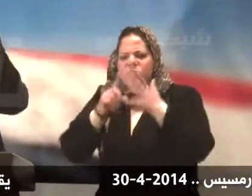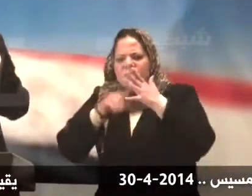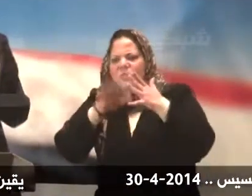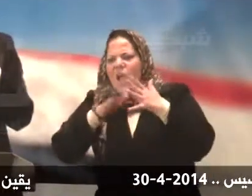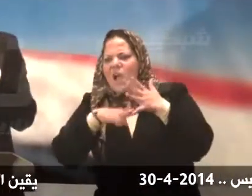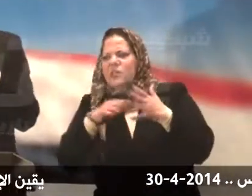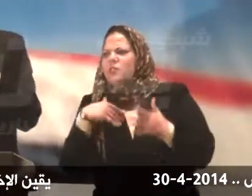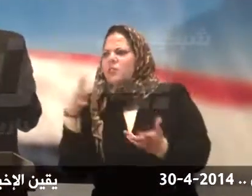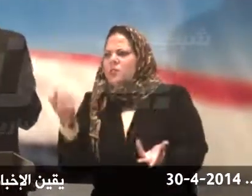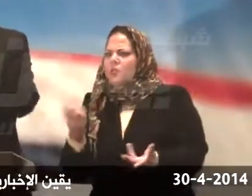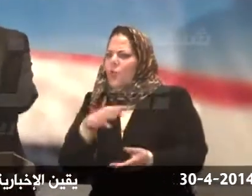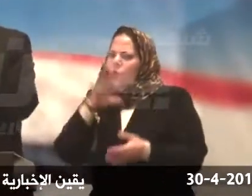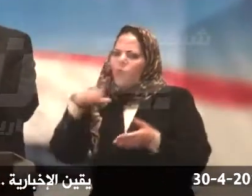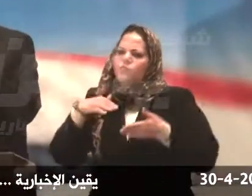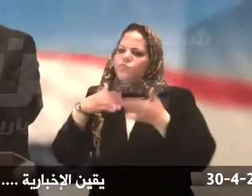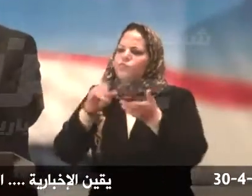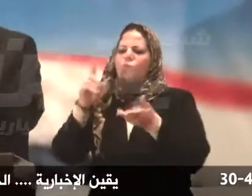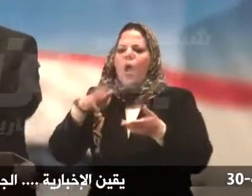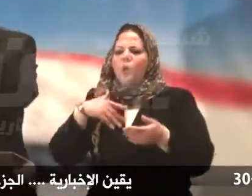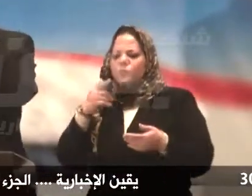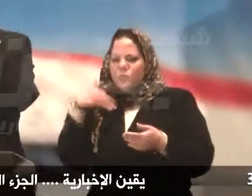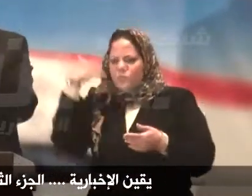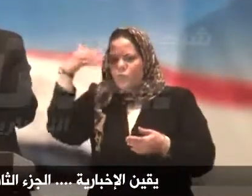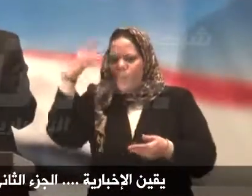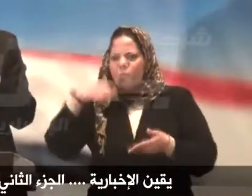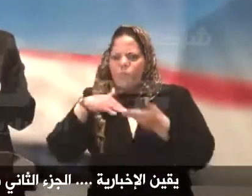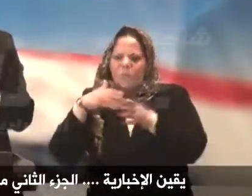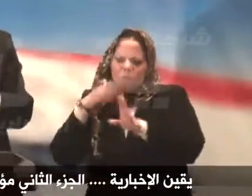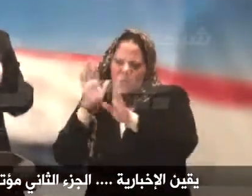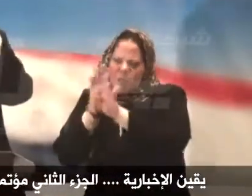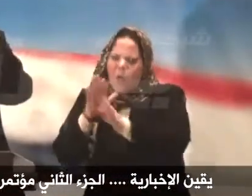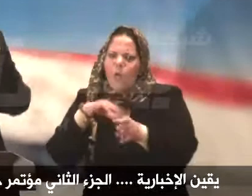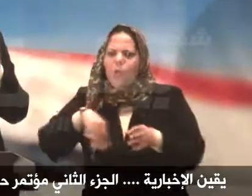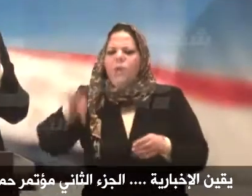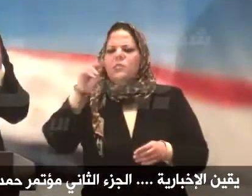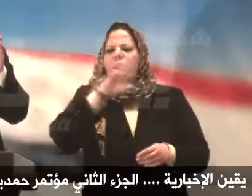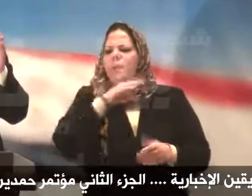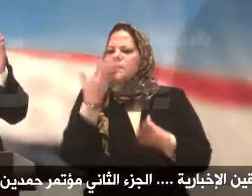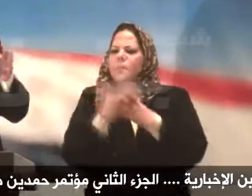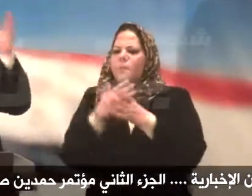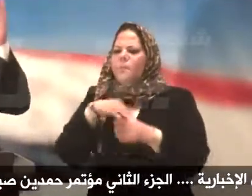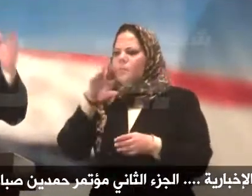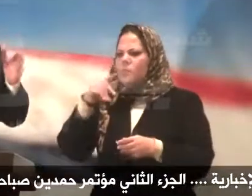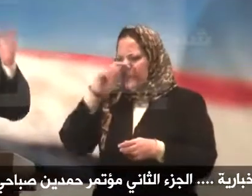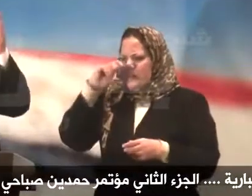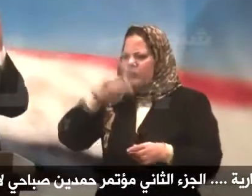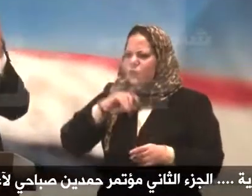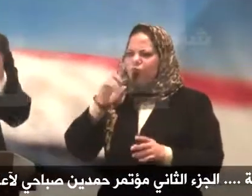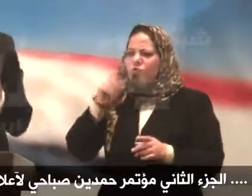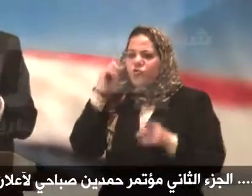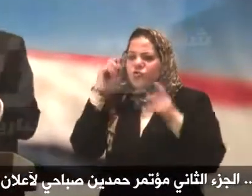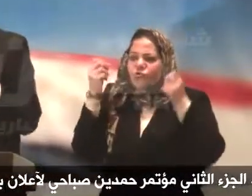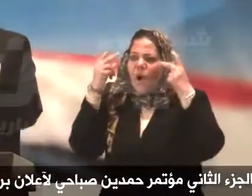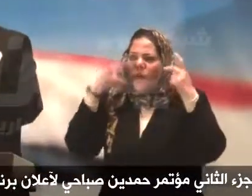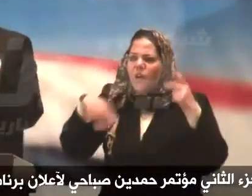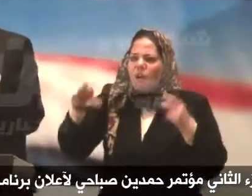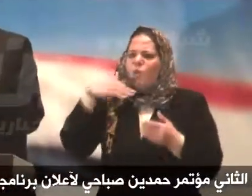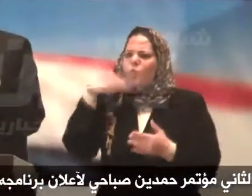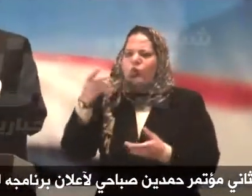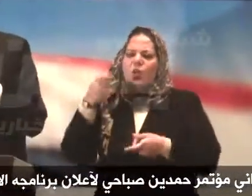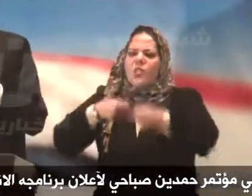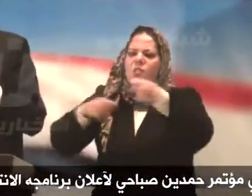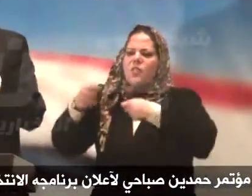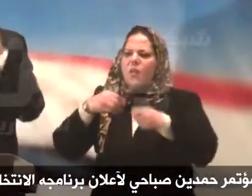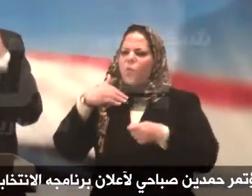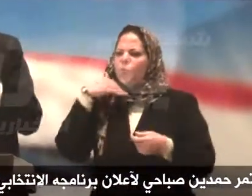نحن الأقرب لرؤيتها وانحيازاتها والتعبير الثقافي والاقتصادي